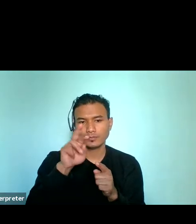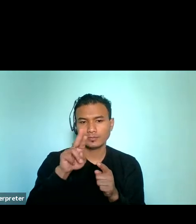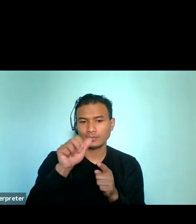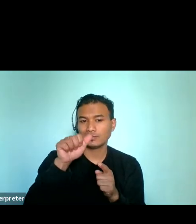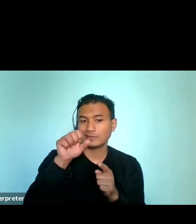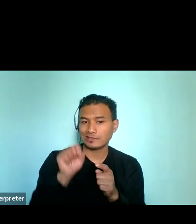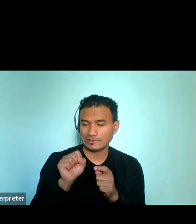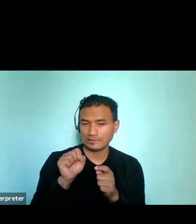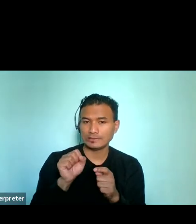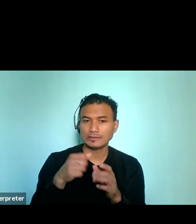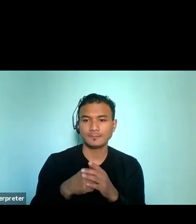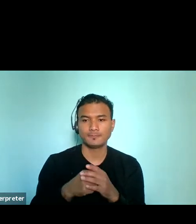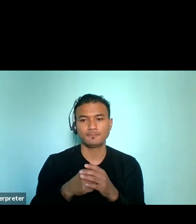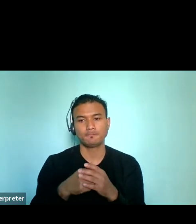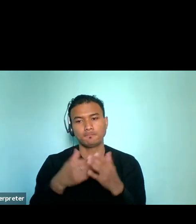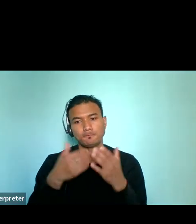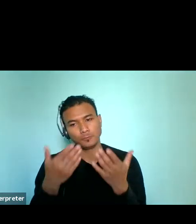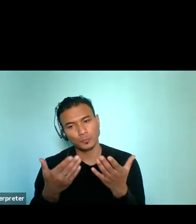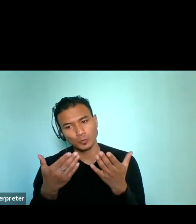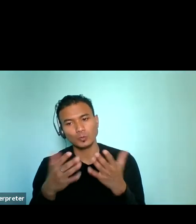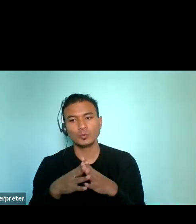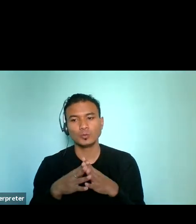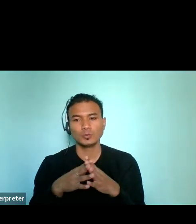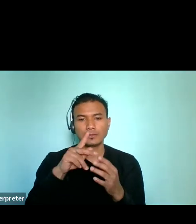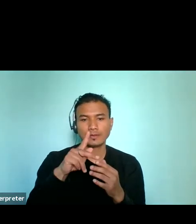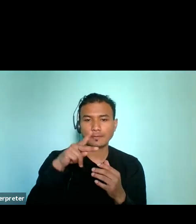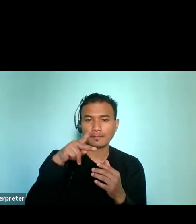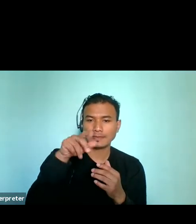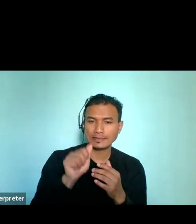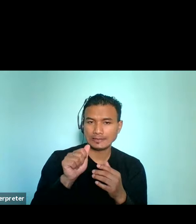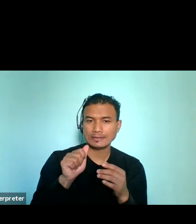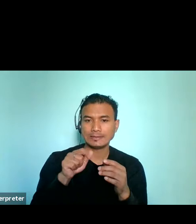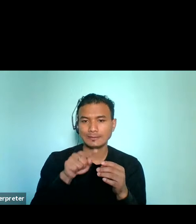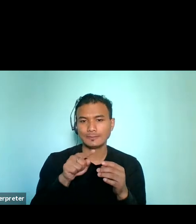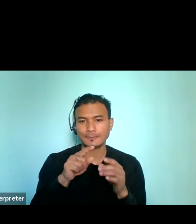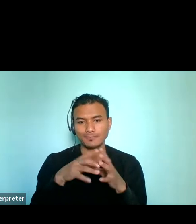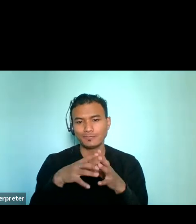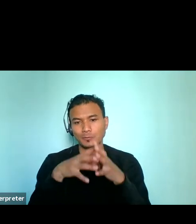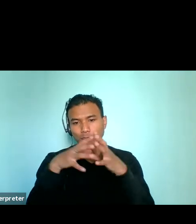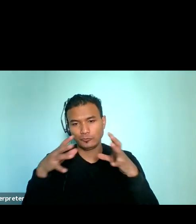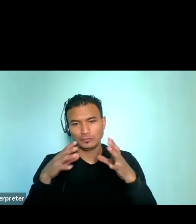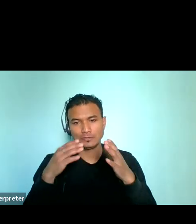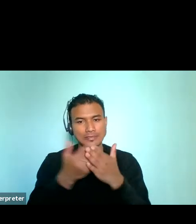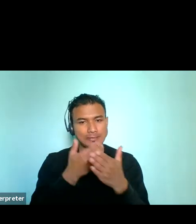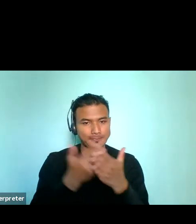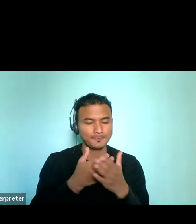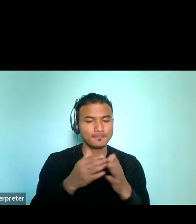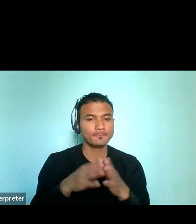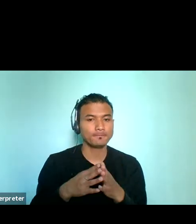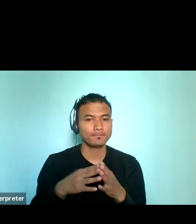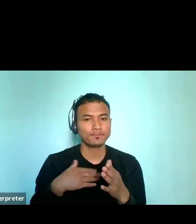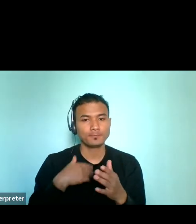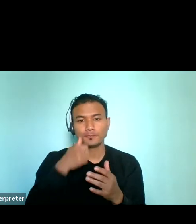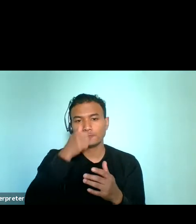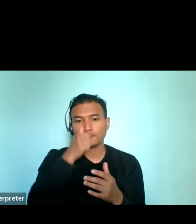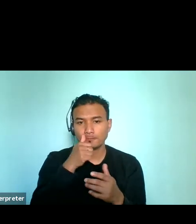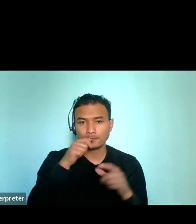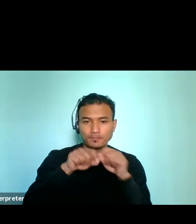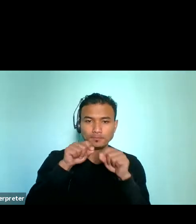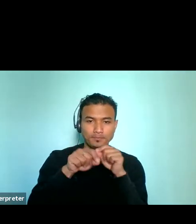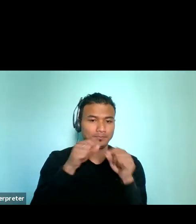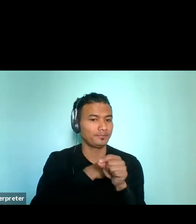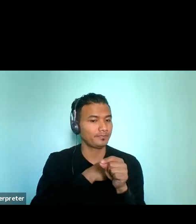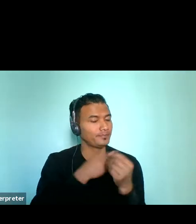saya, ibu dan bapak adalah petani, yaitu petani padi dan ternak sapi. Hari ini saya